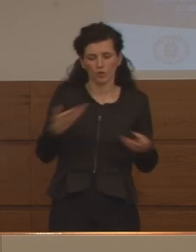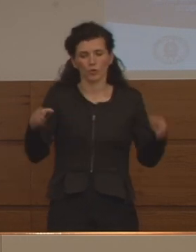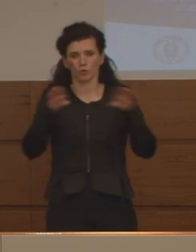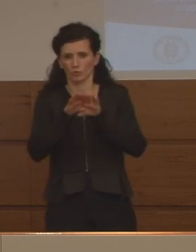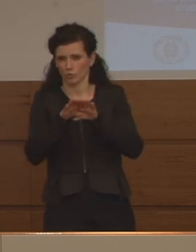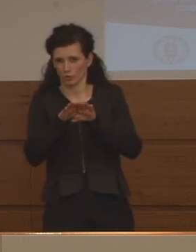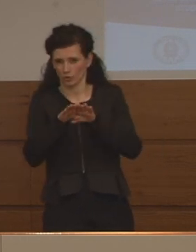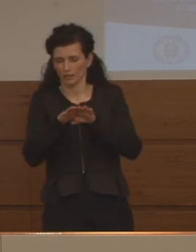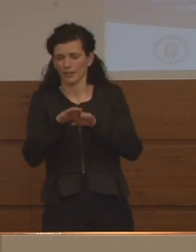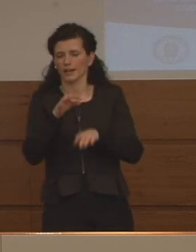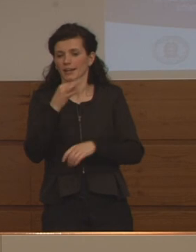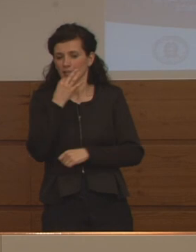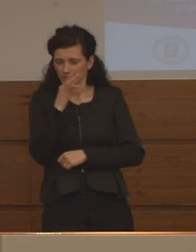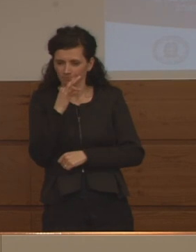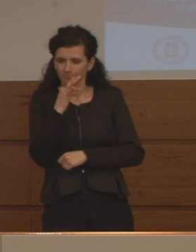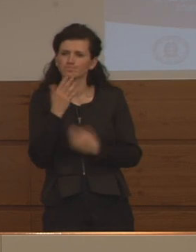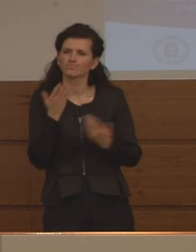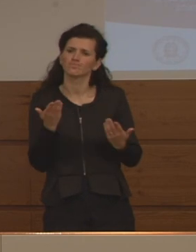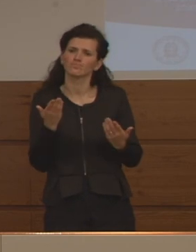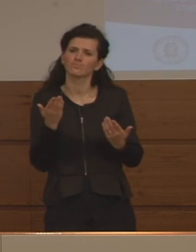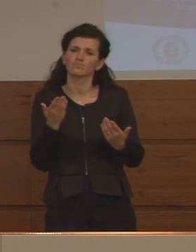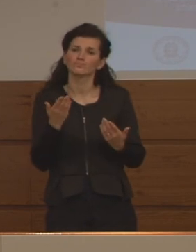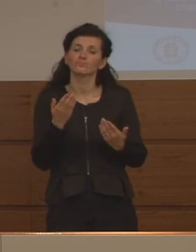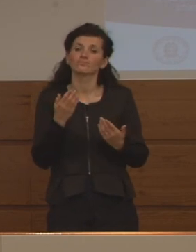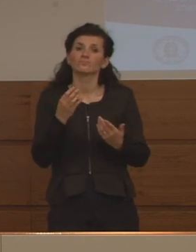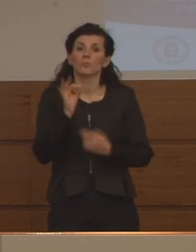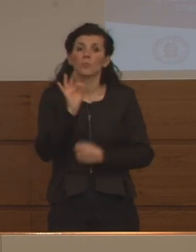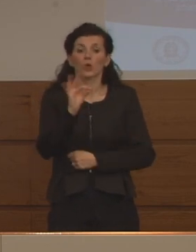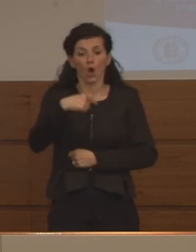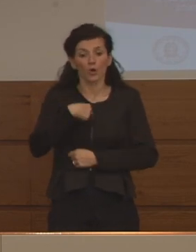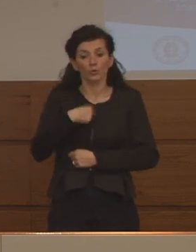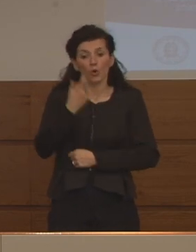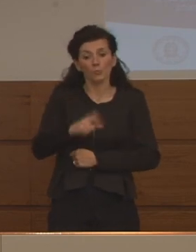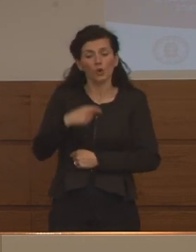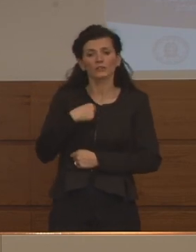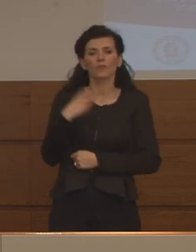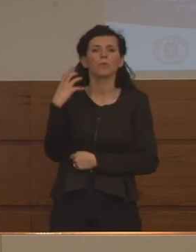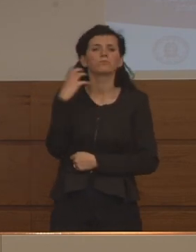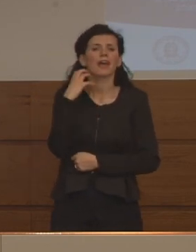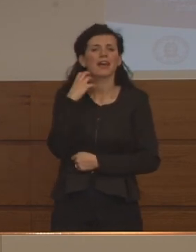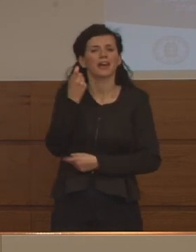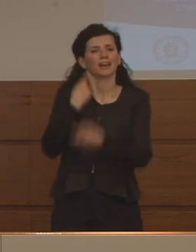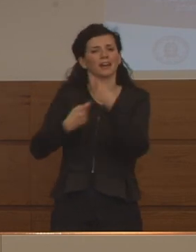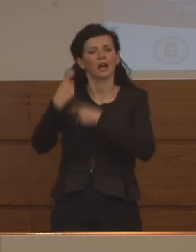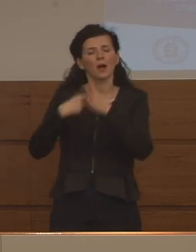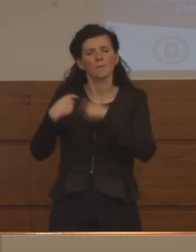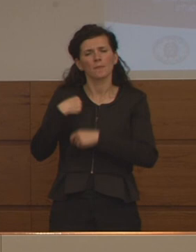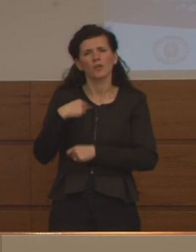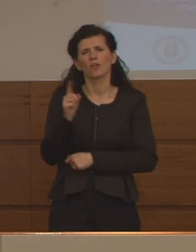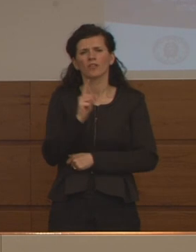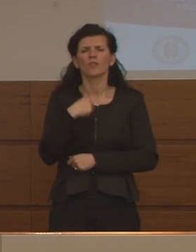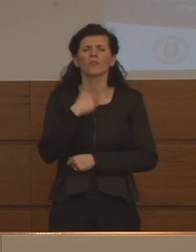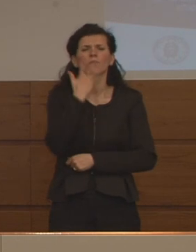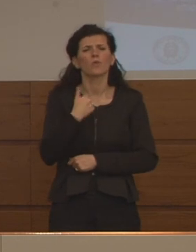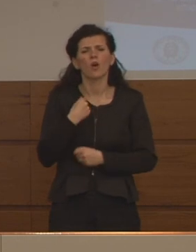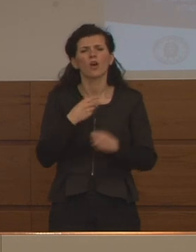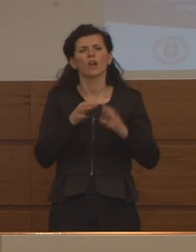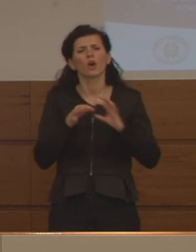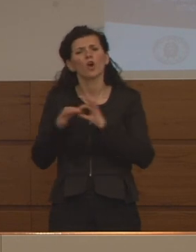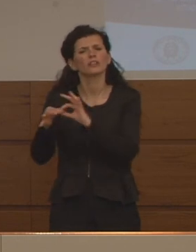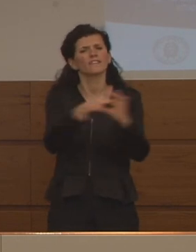certo perché sono bergamasco ma perché mi sembra giusto condividere con